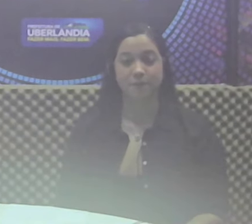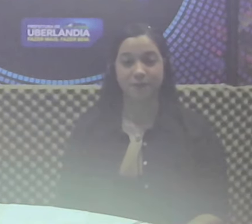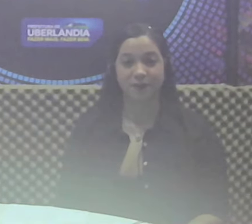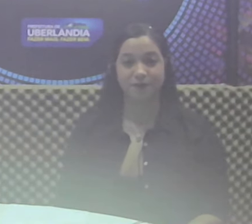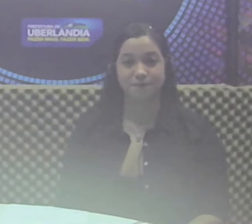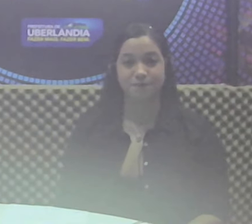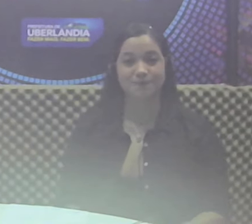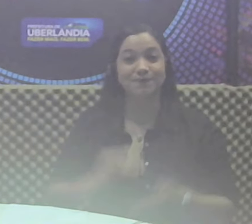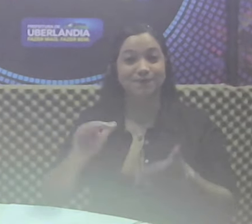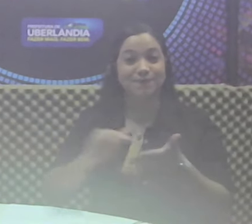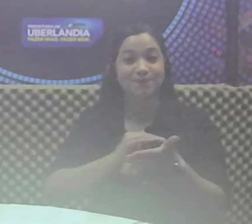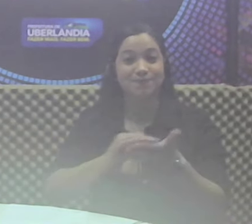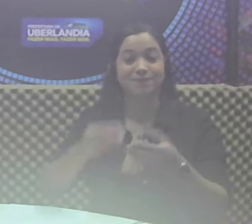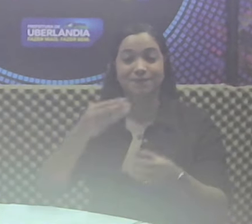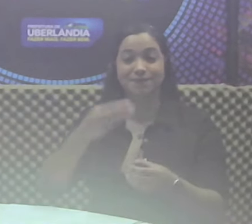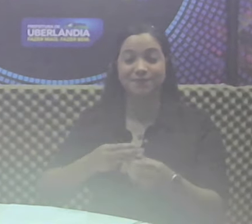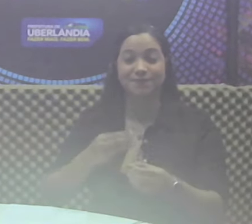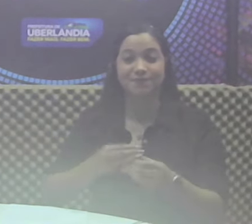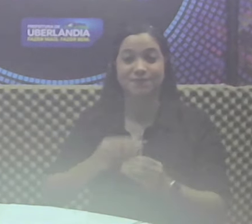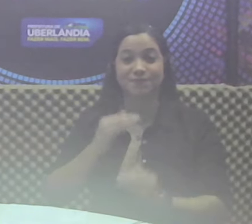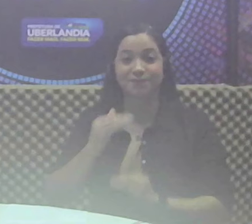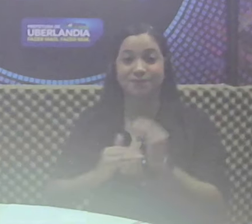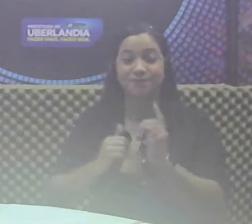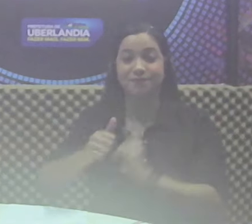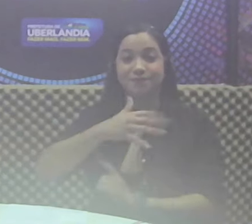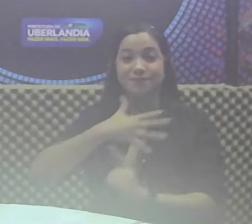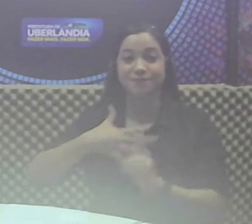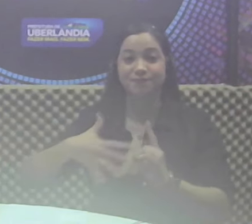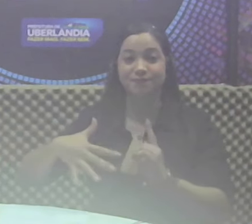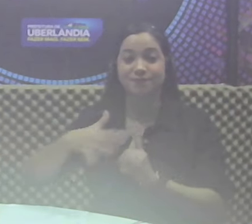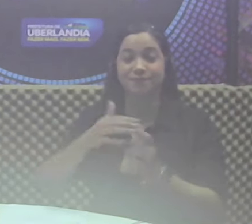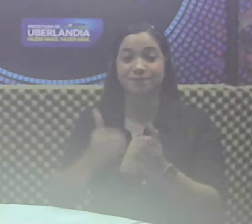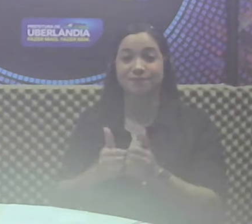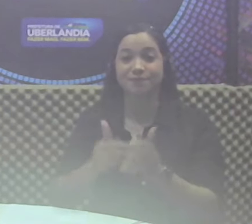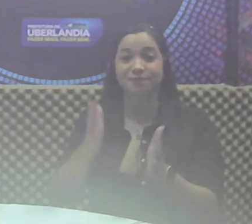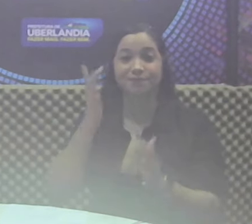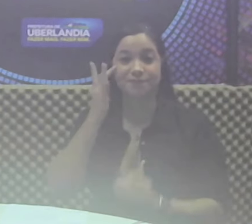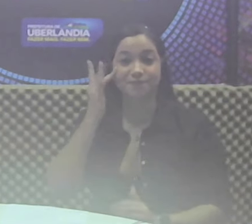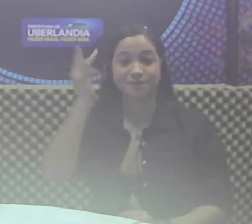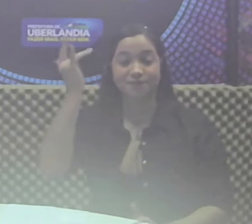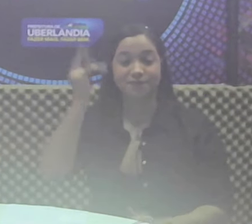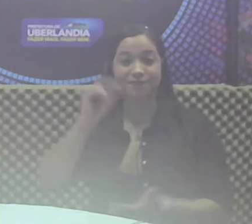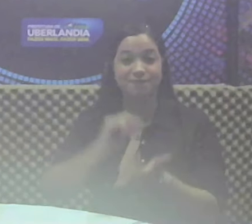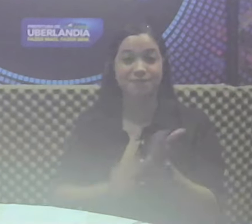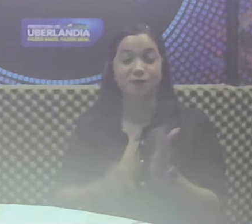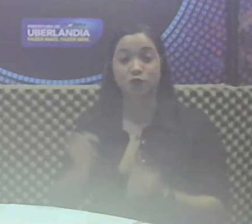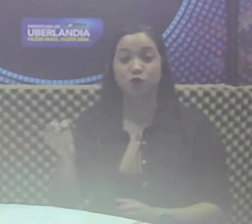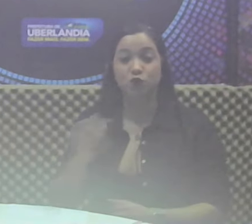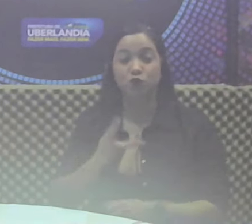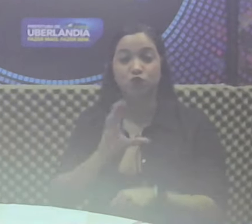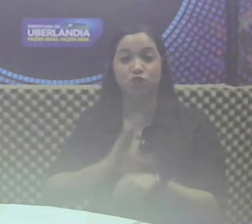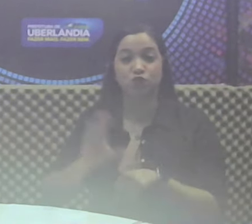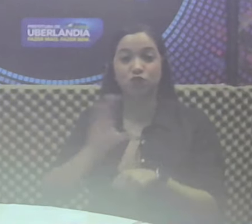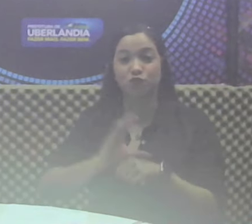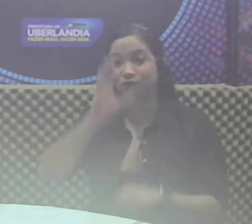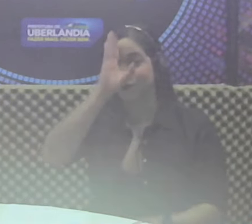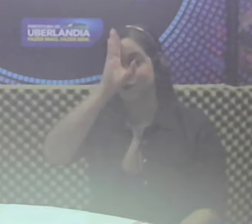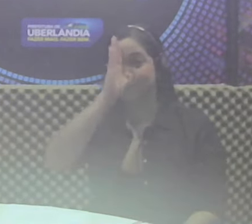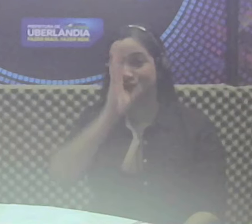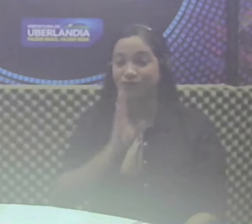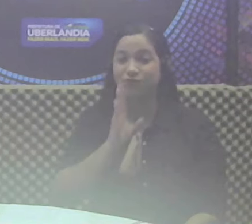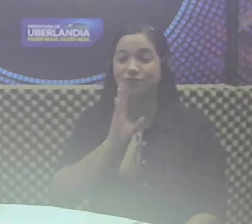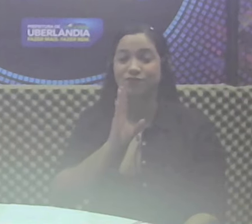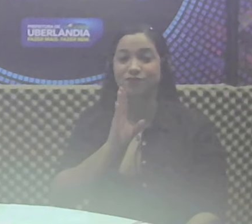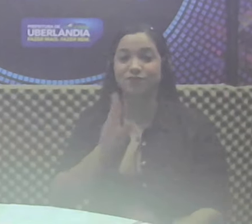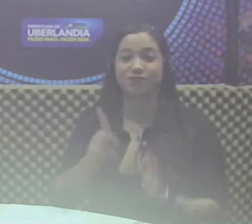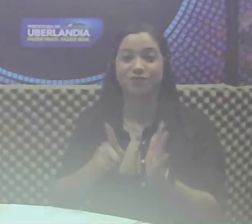A Secretaria Municipal de Desenvolvimento Social abrirá amanhã as inscrições para uma nova capacitação gratuita oferecida